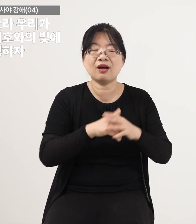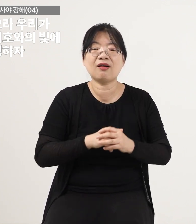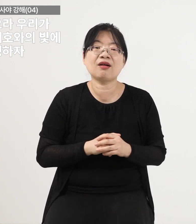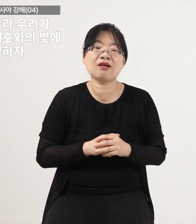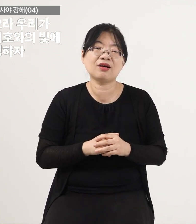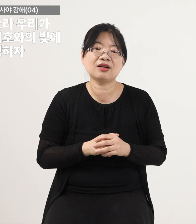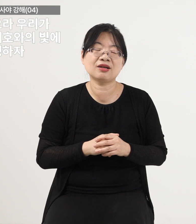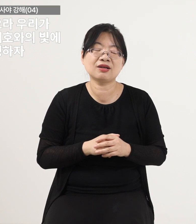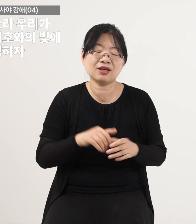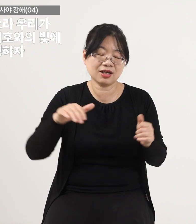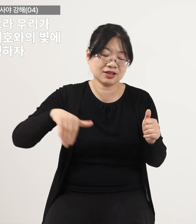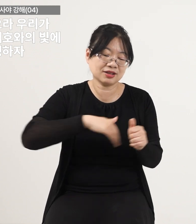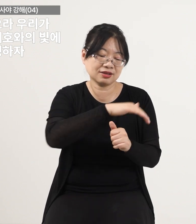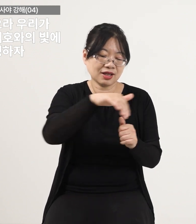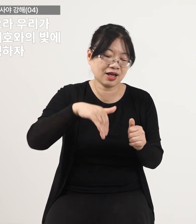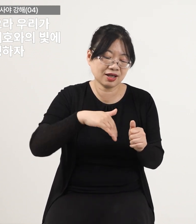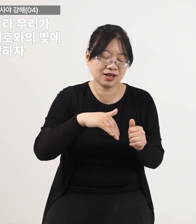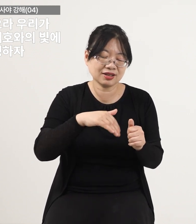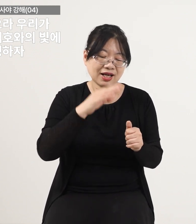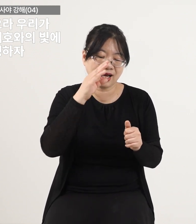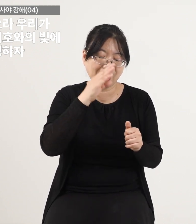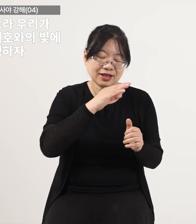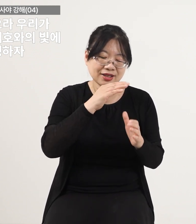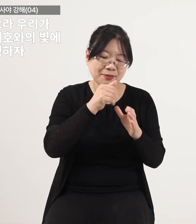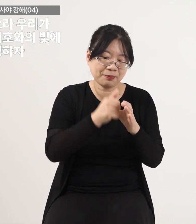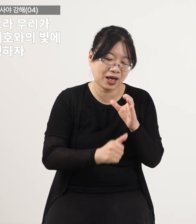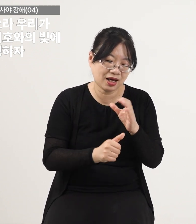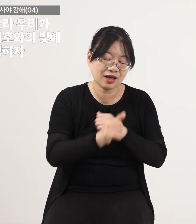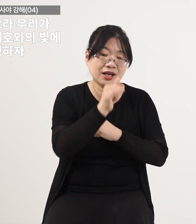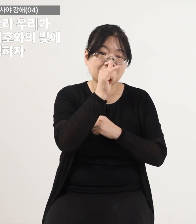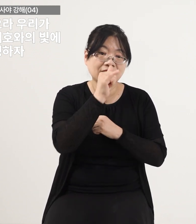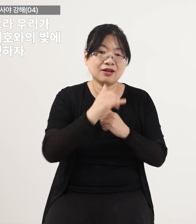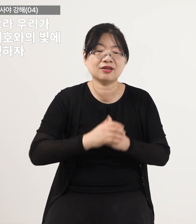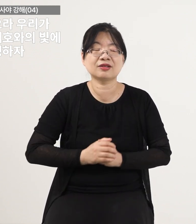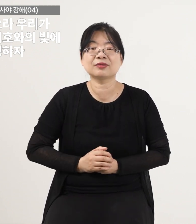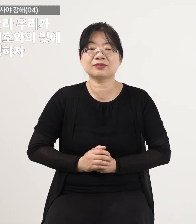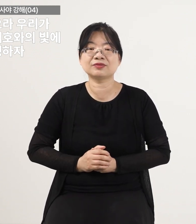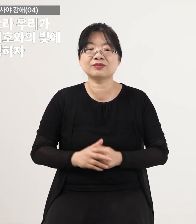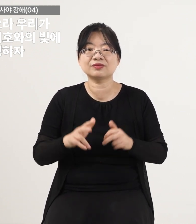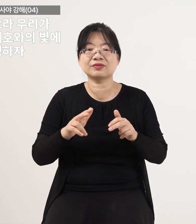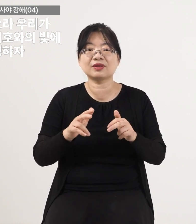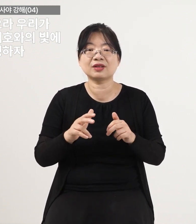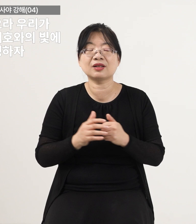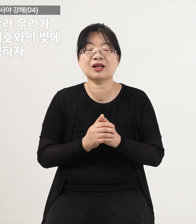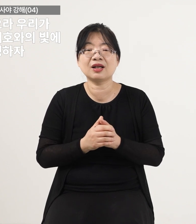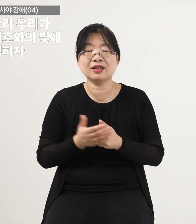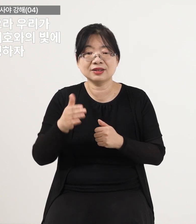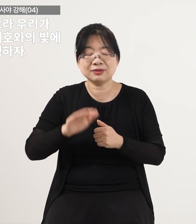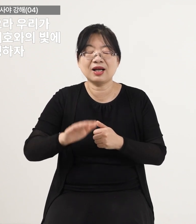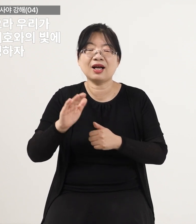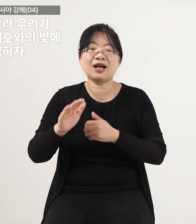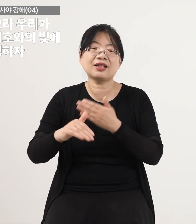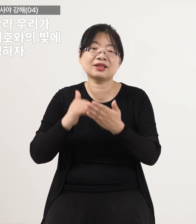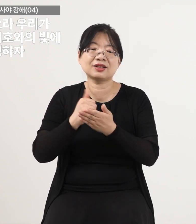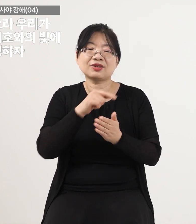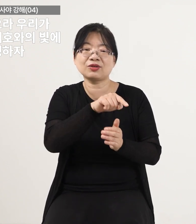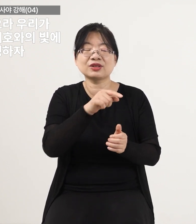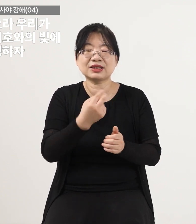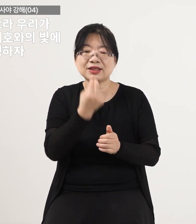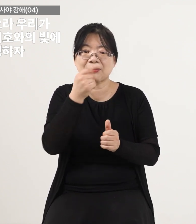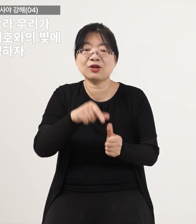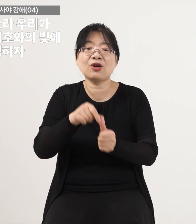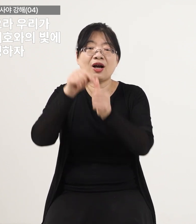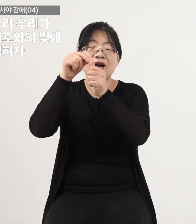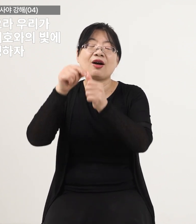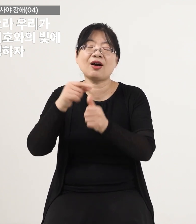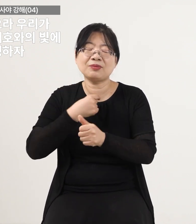처해 있는 현실이었어요. 이제 이런 꿈을 미리 보여주시면서 하나님의